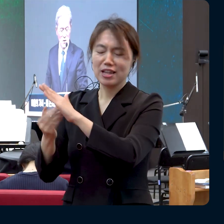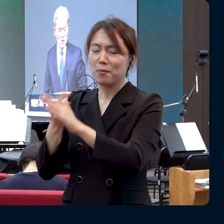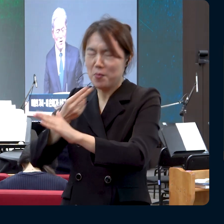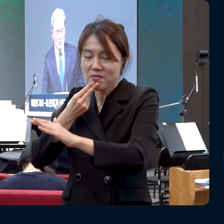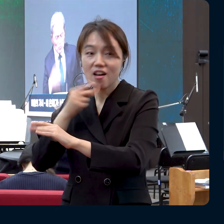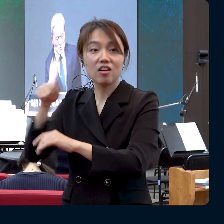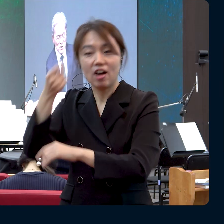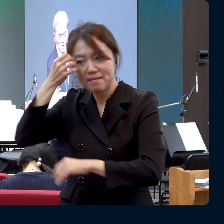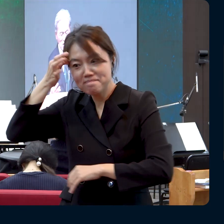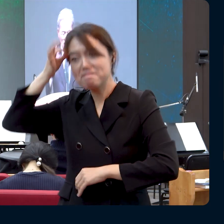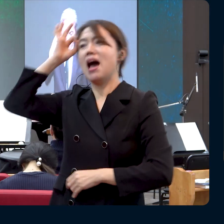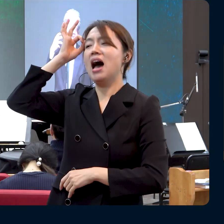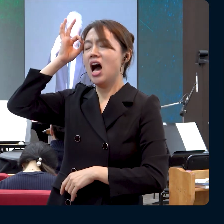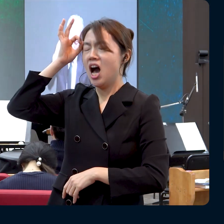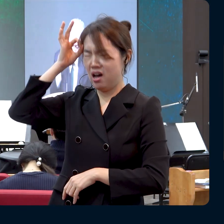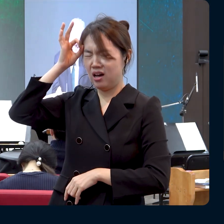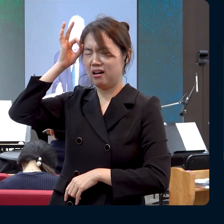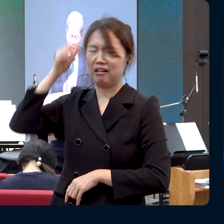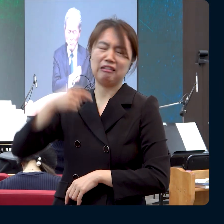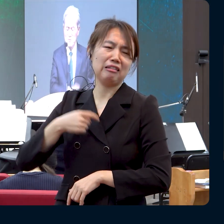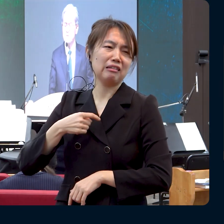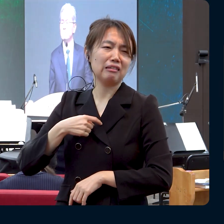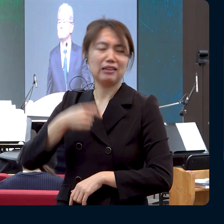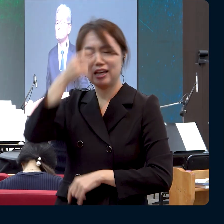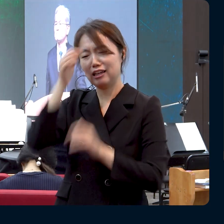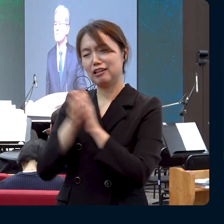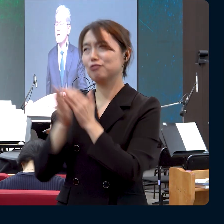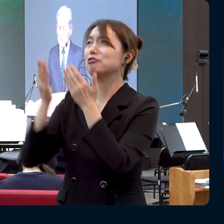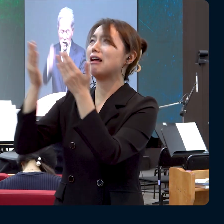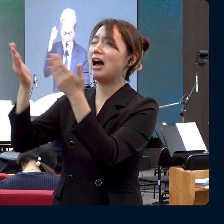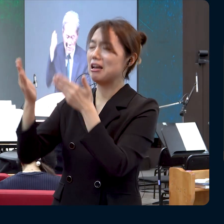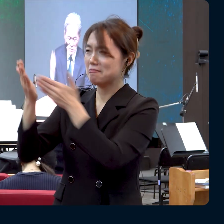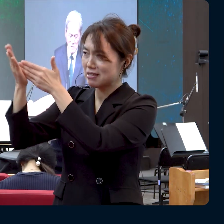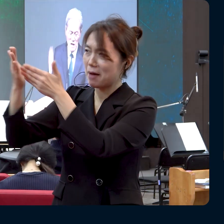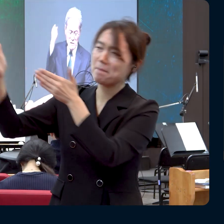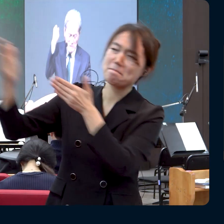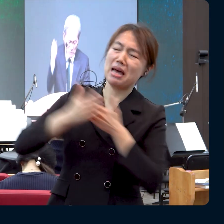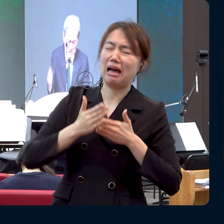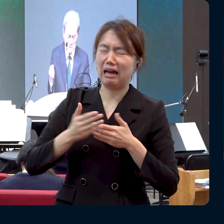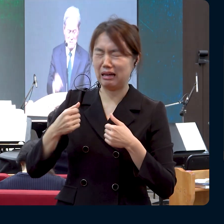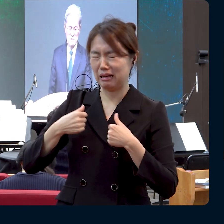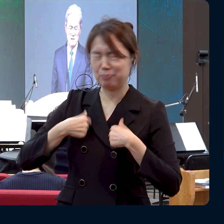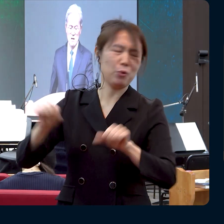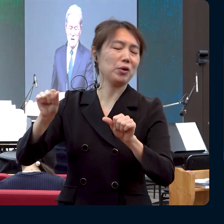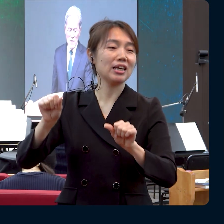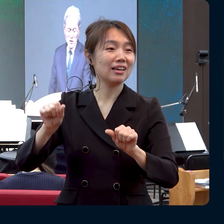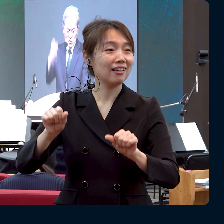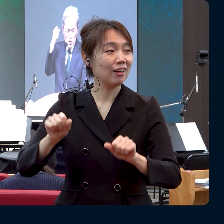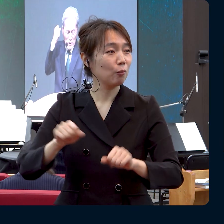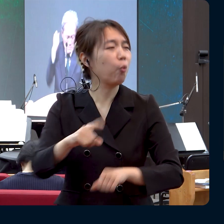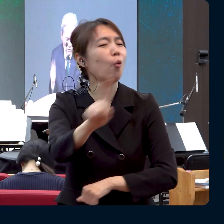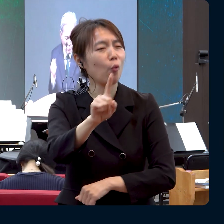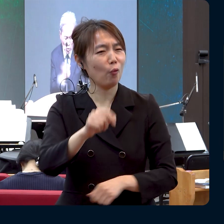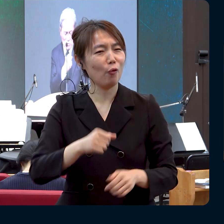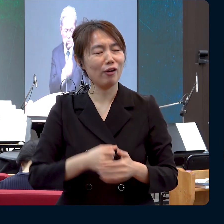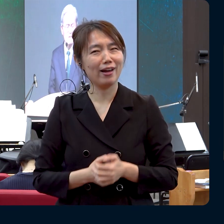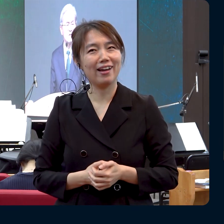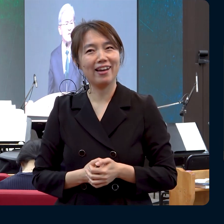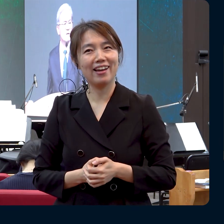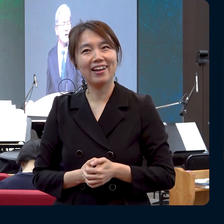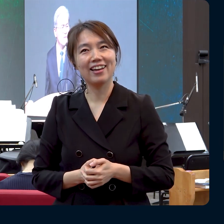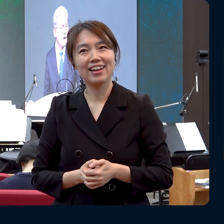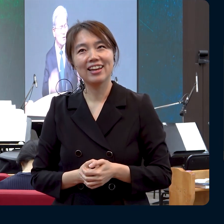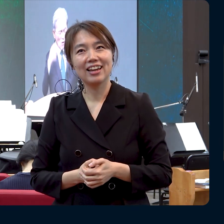예, 그래요. 분명히 내게 있는 이 고통과 아픔을, 나를 힘들게 하는 그것이, 내 수치와 힘든 모든